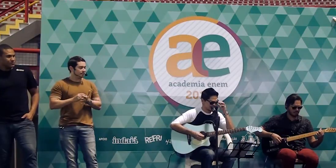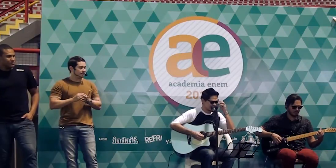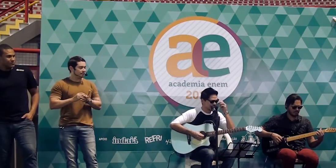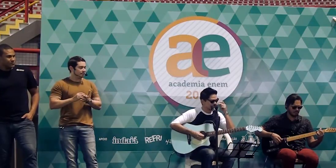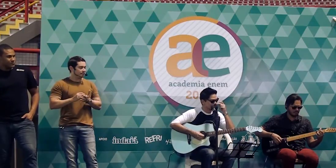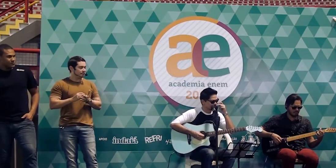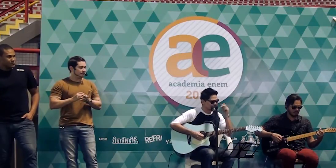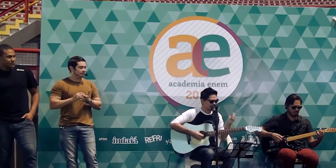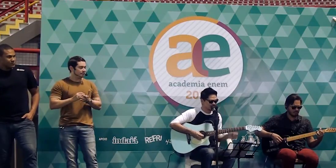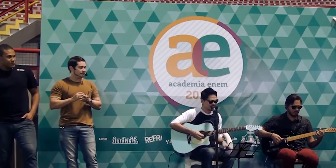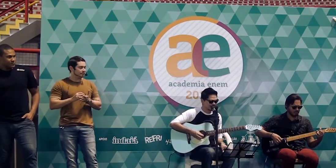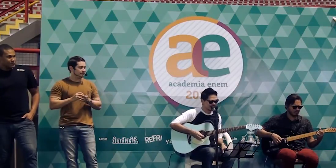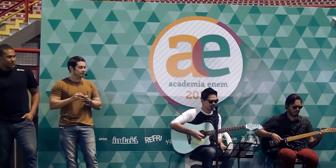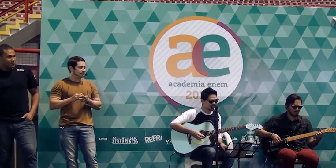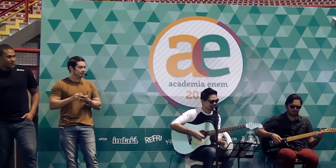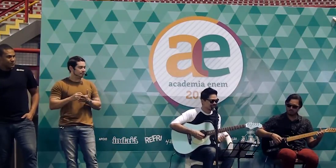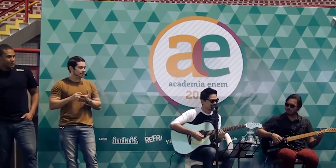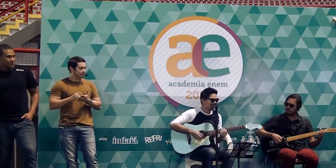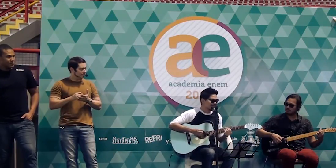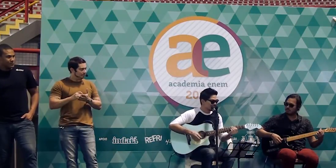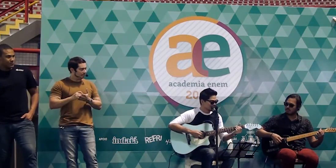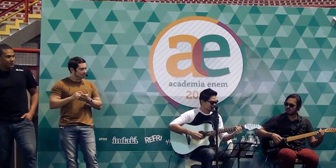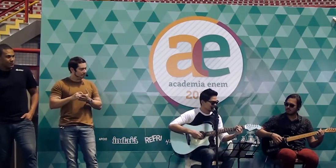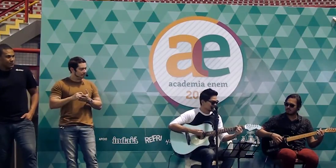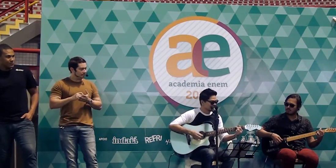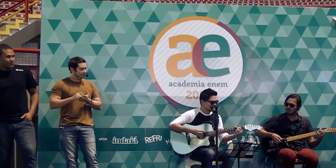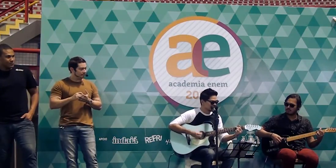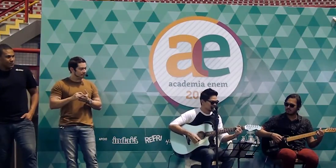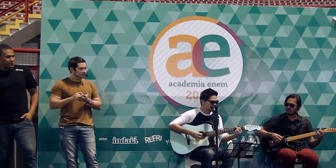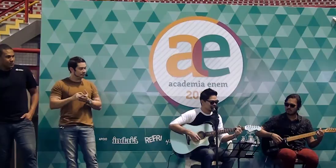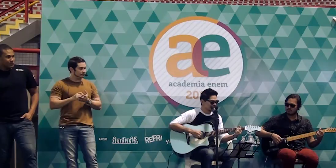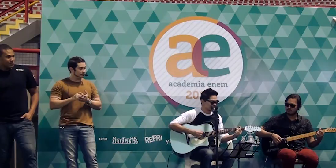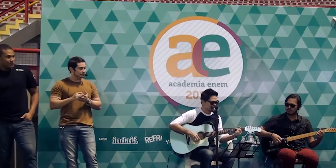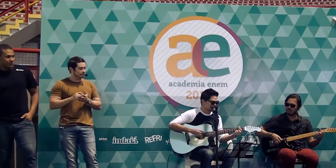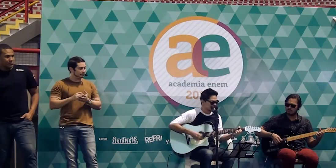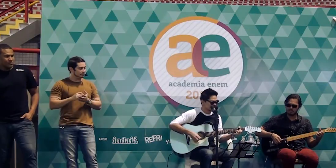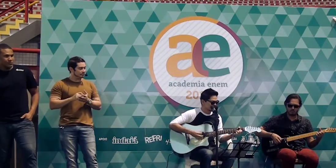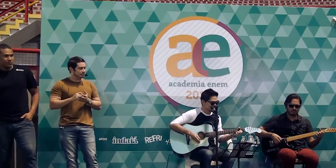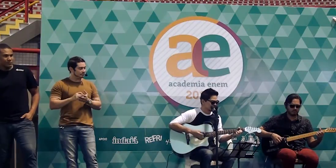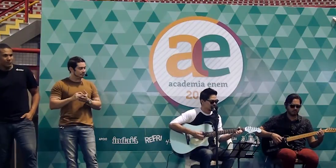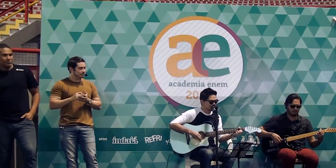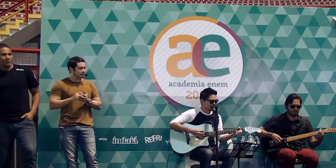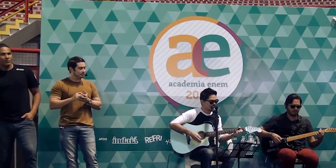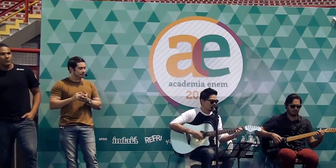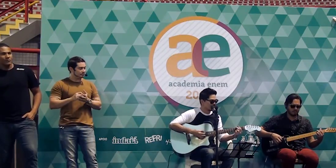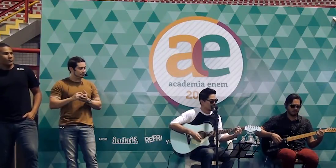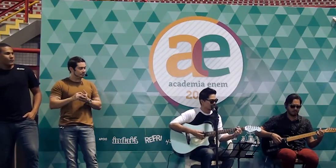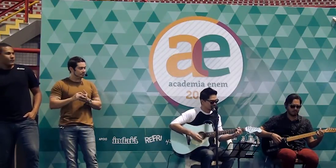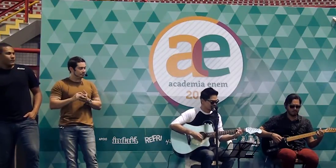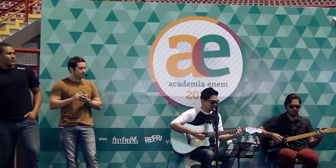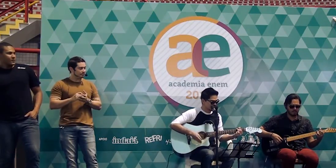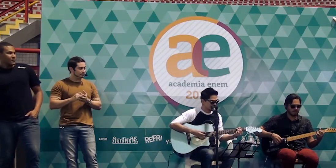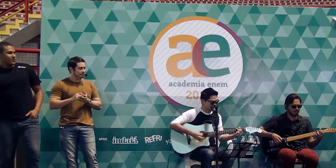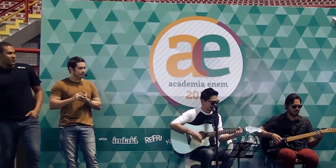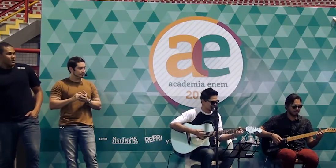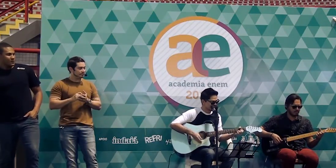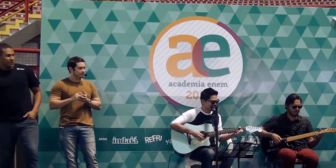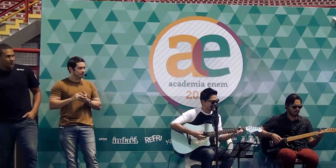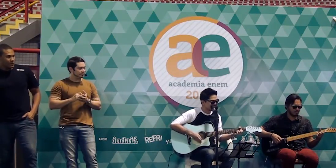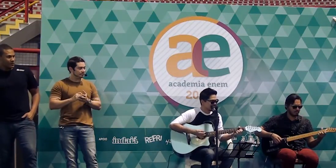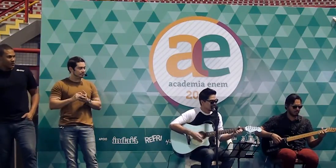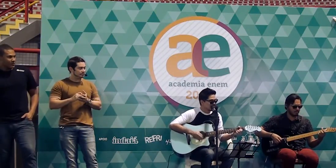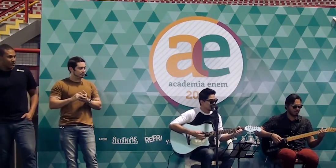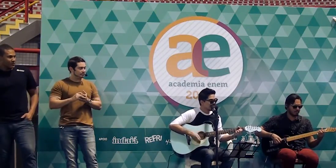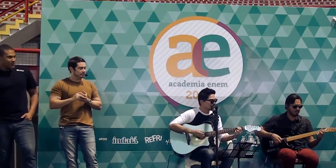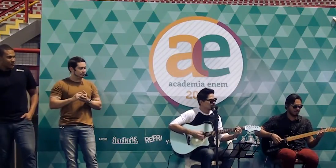sempre dizia que o seu ministro ia ajudar. Mas ele não queria mais conversa e disse que como o Pablo ele ia se